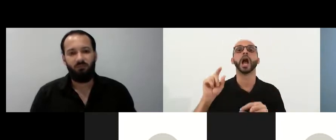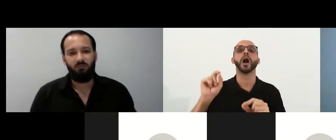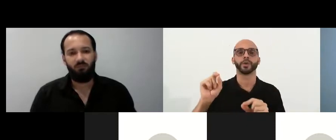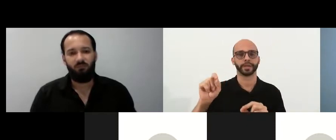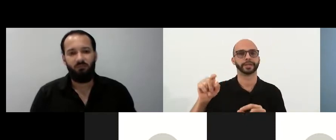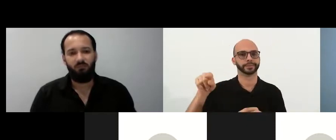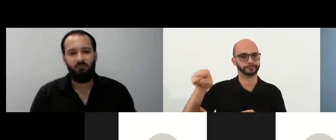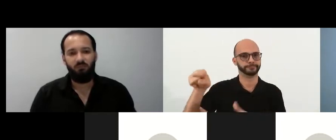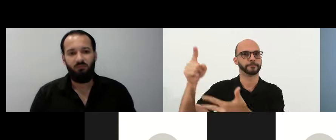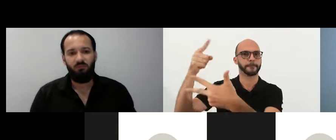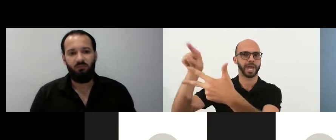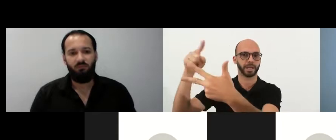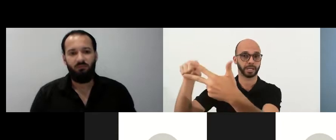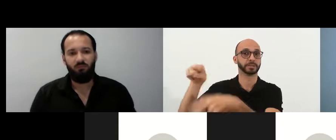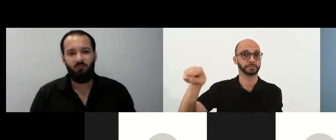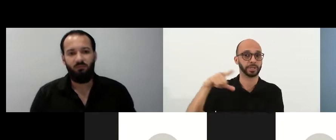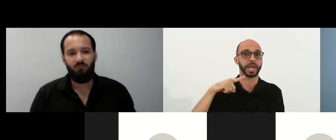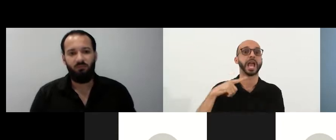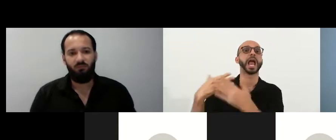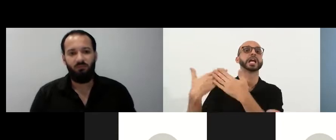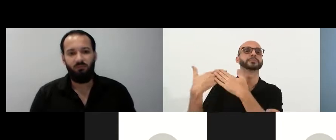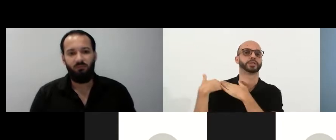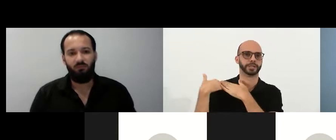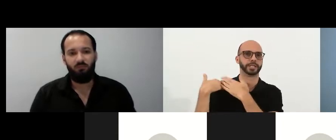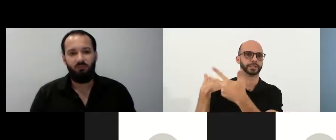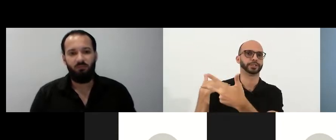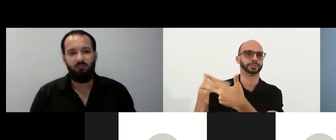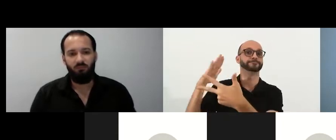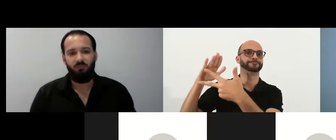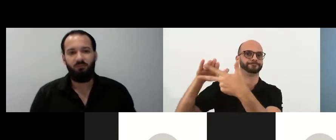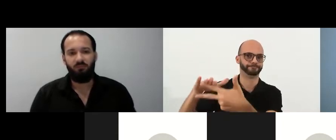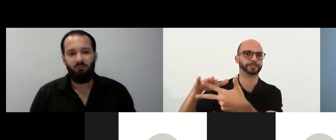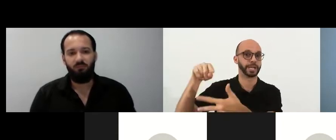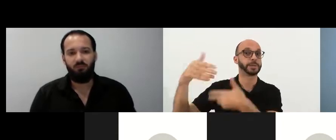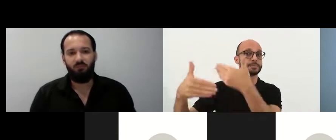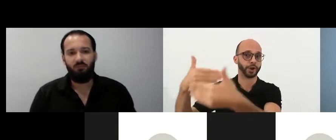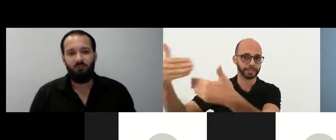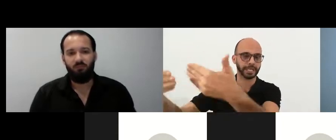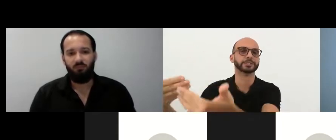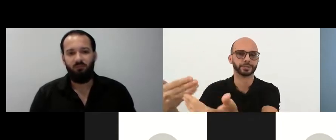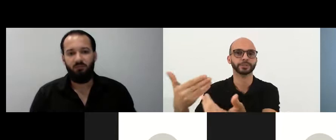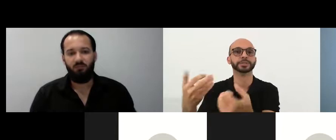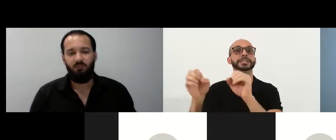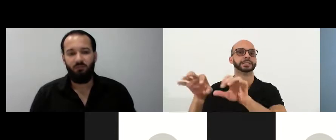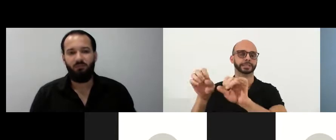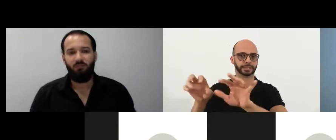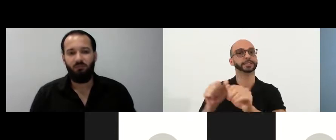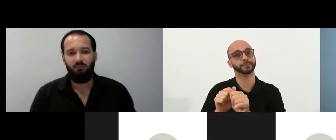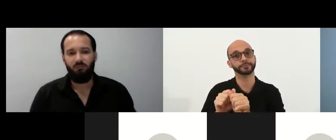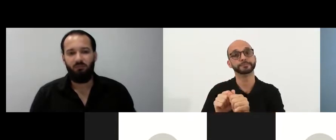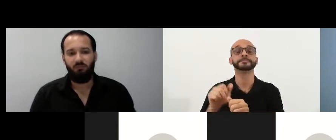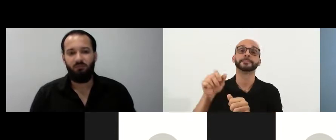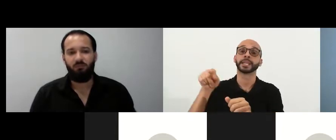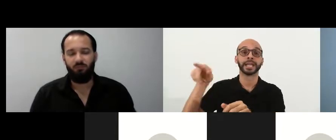podemos esquecer o quê? De que o MEC tem a responsabilidade dele também, né, dentro